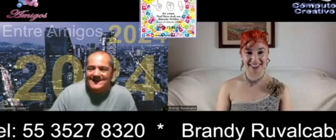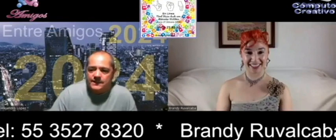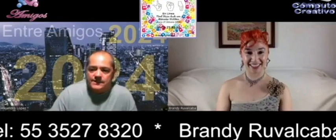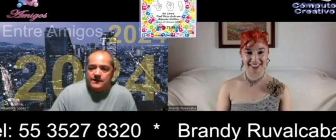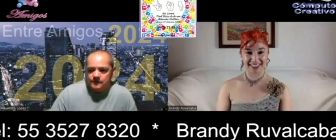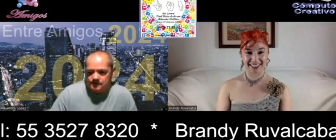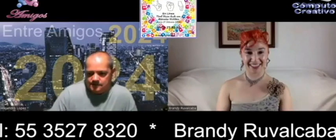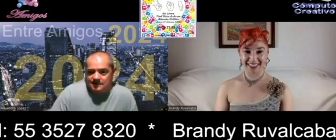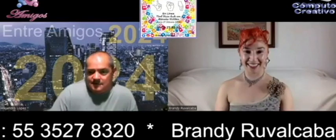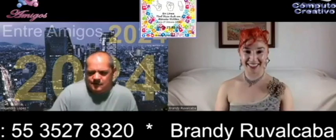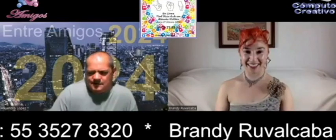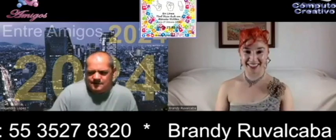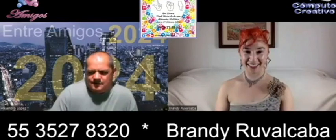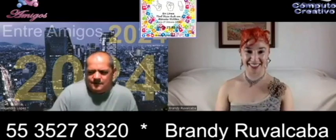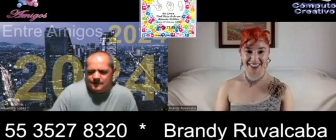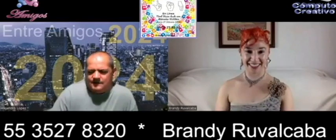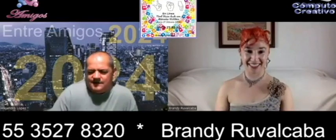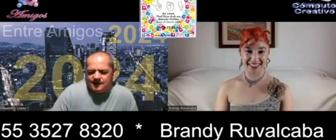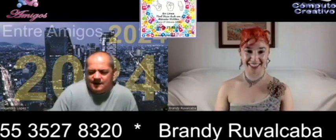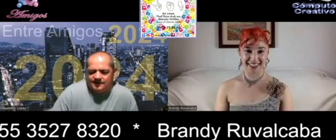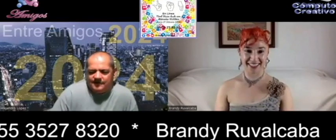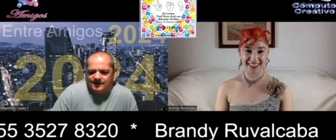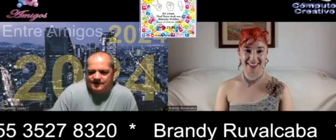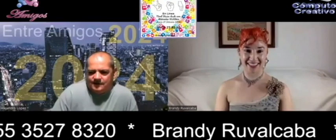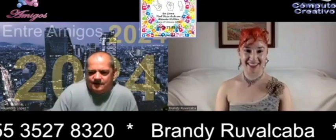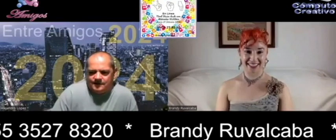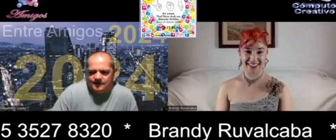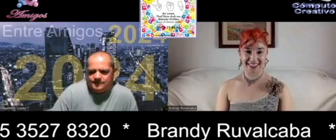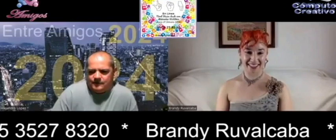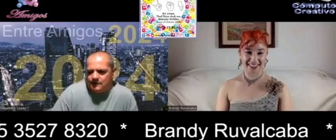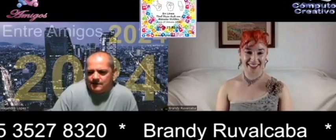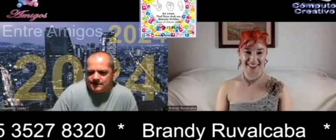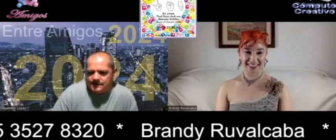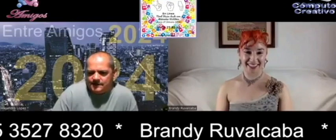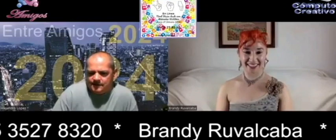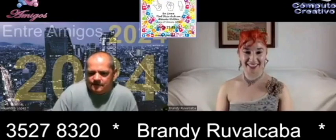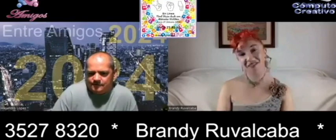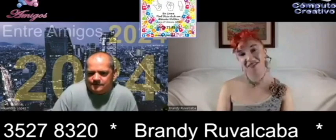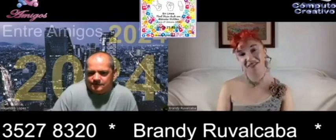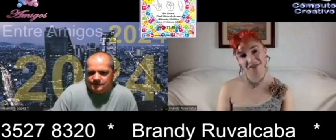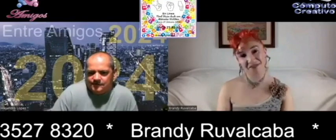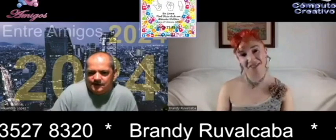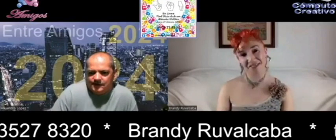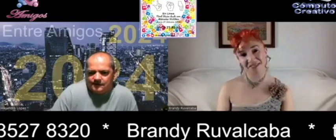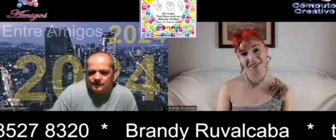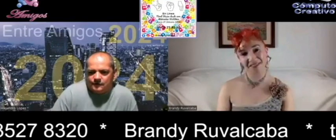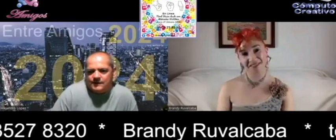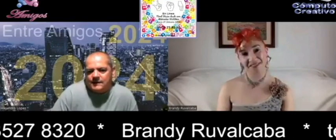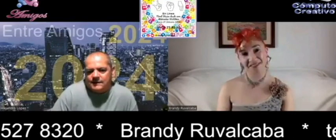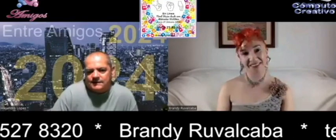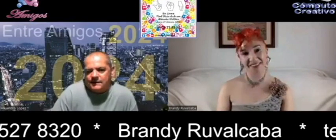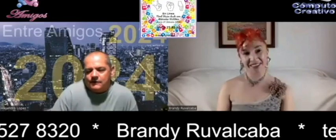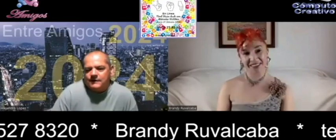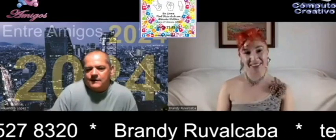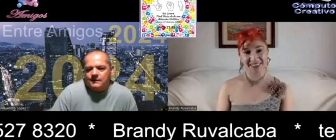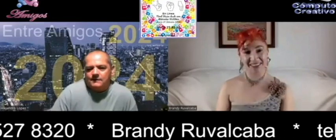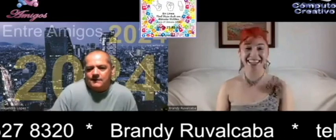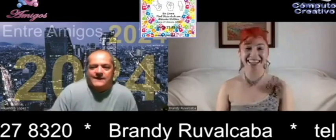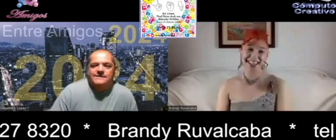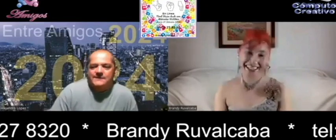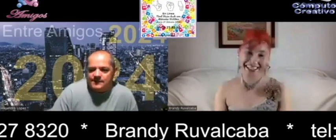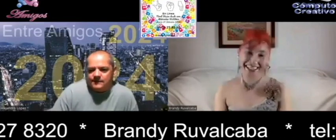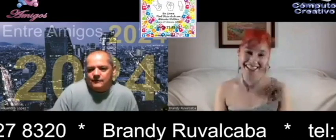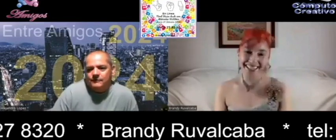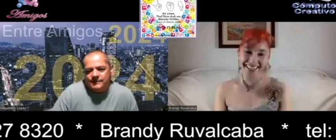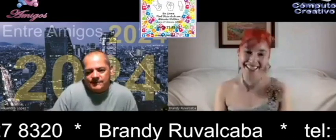habla el castellano. Entonces decía, bueno, ¿cuál sería la diferencia, ¿no? Entre el español y el castellano, ¿no? Y resulta que el castellano era el que hablaban